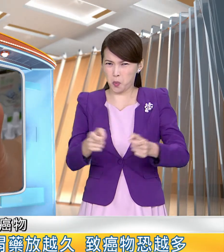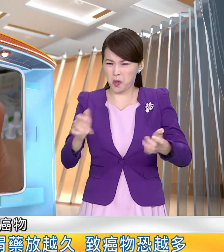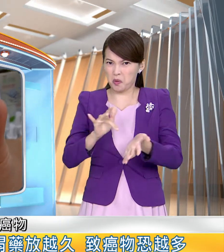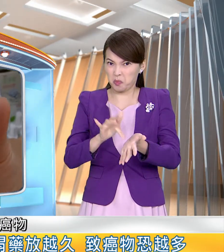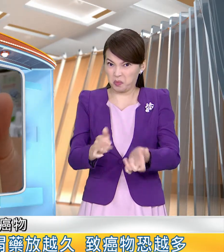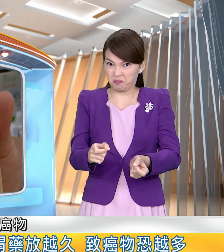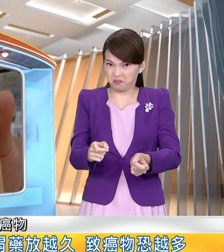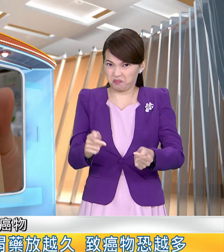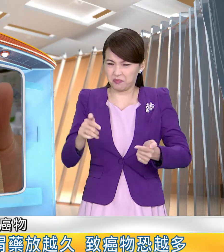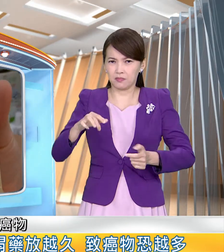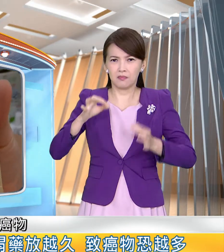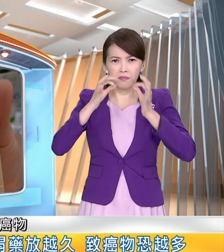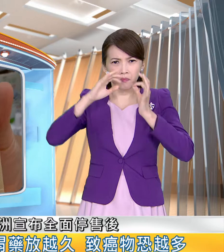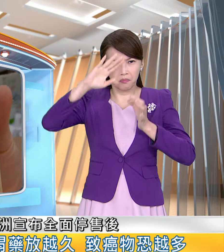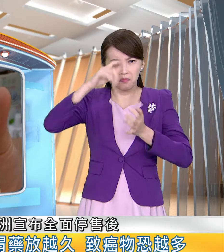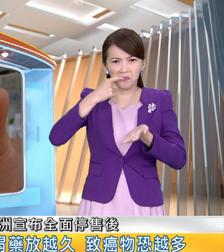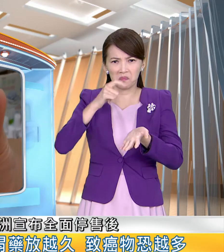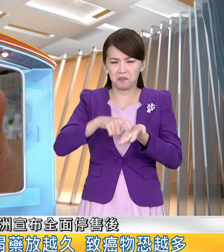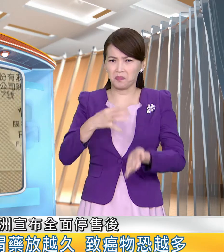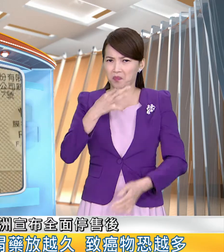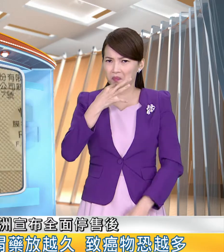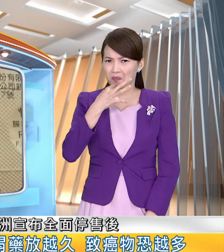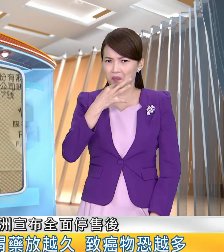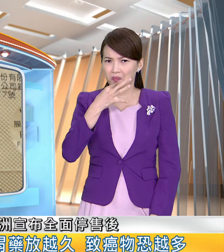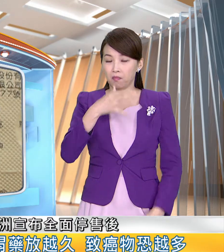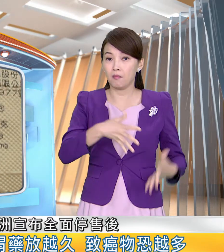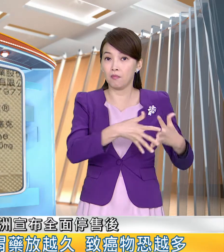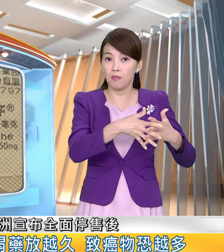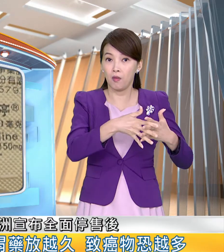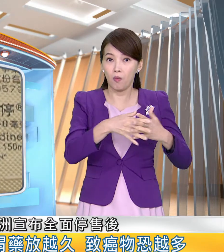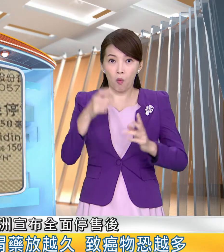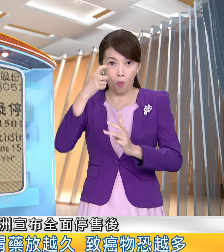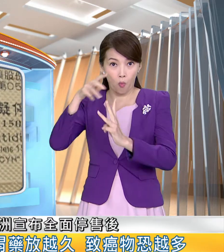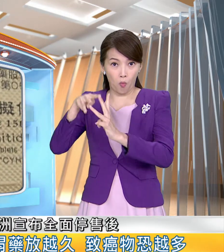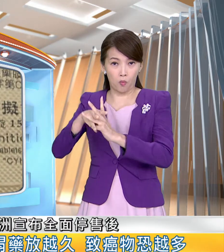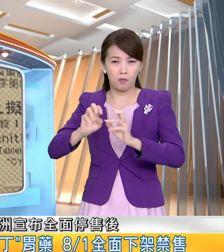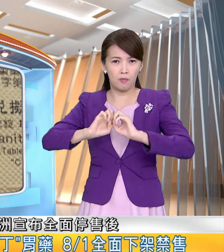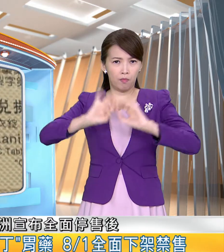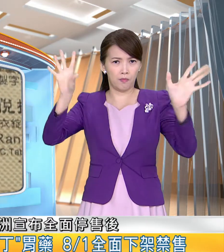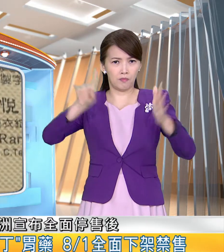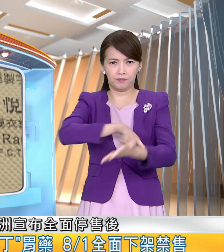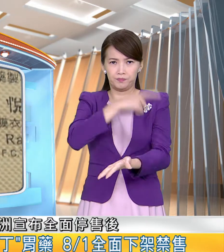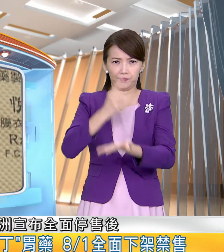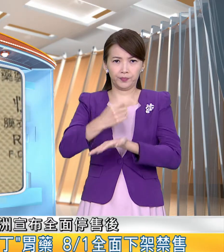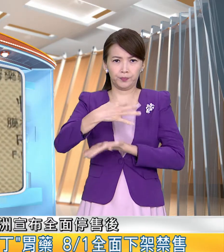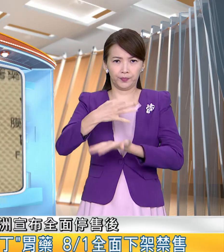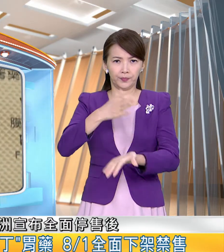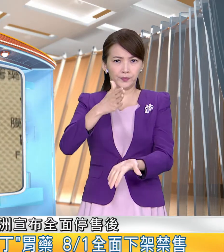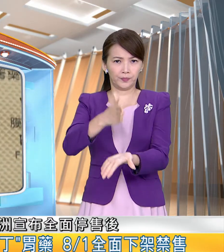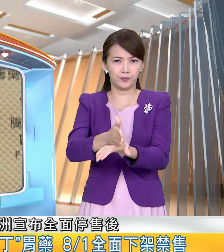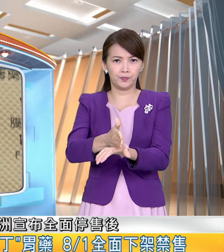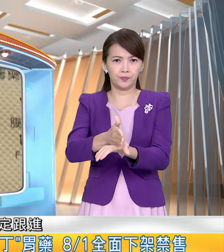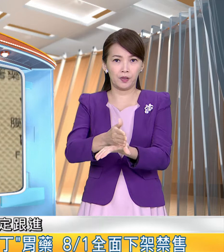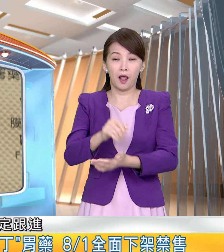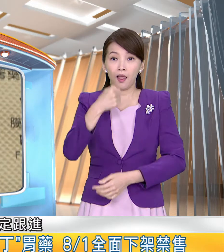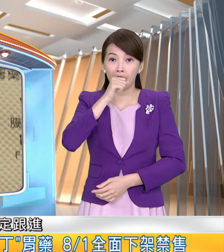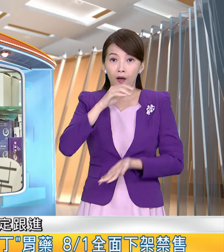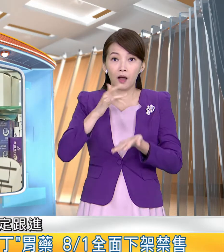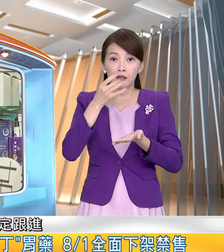的致癌物。因此继美国以及欧洲宣布全面停售之后，我国食药